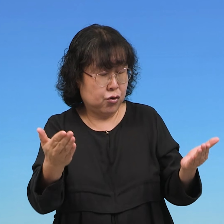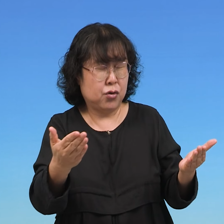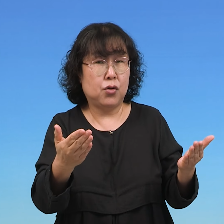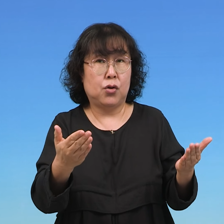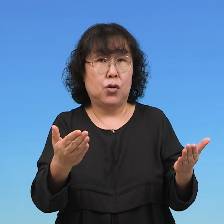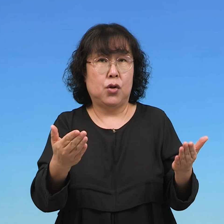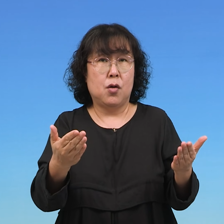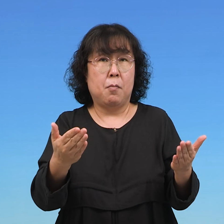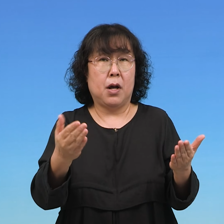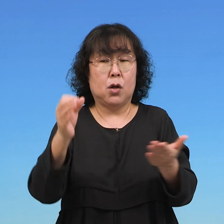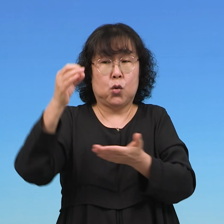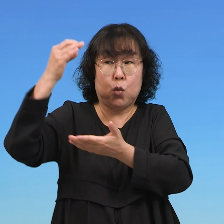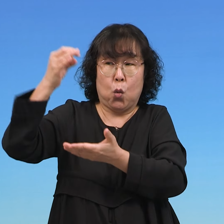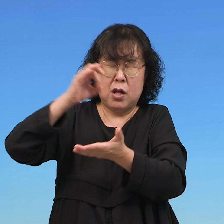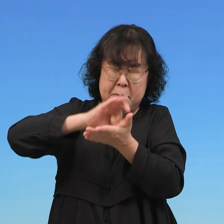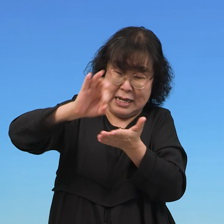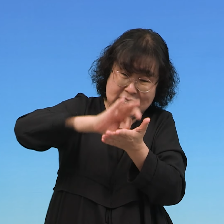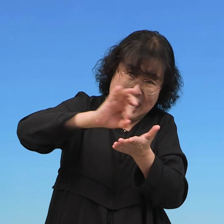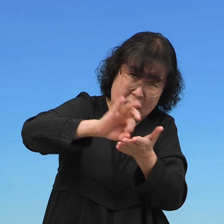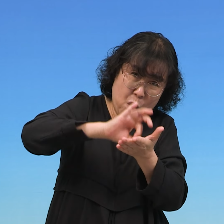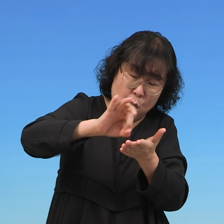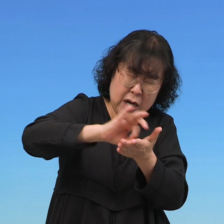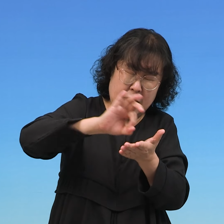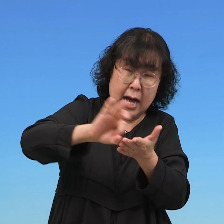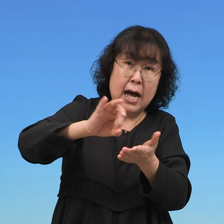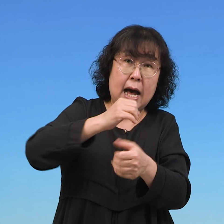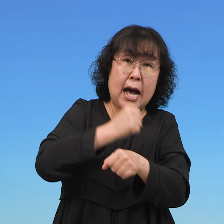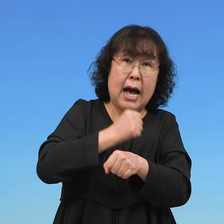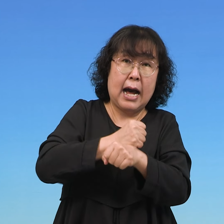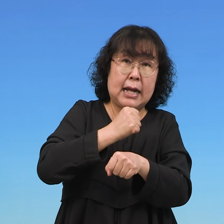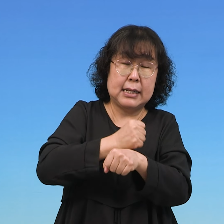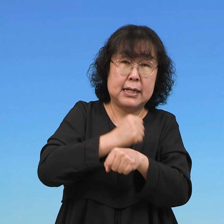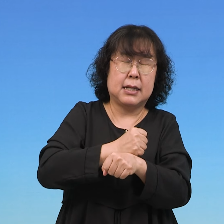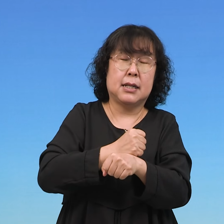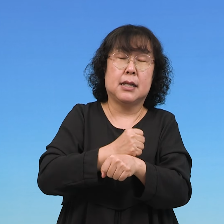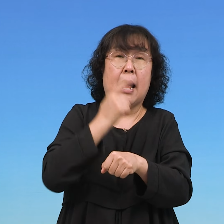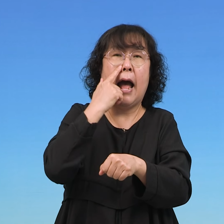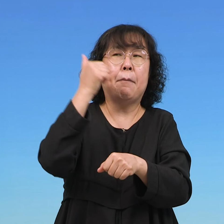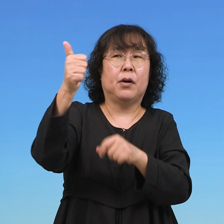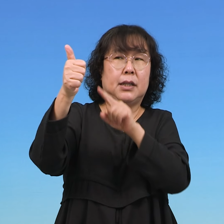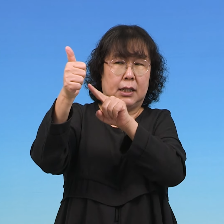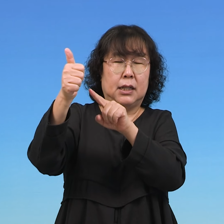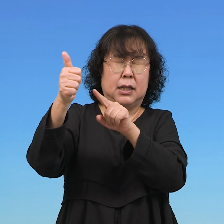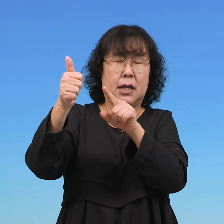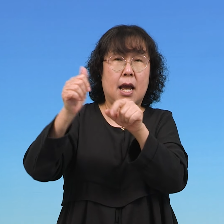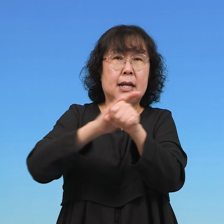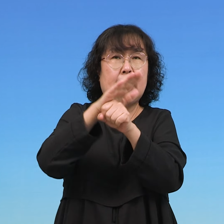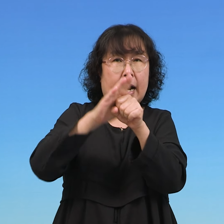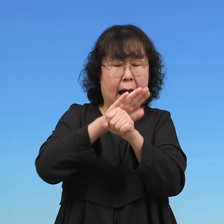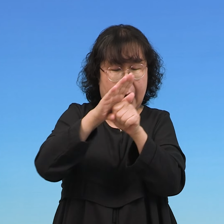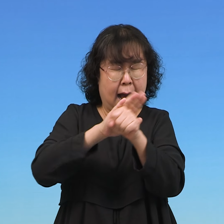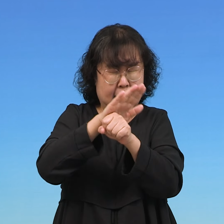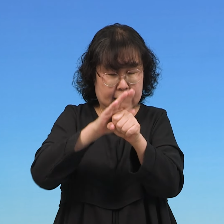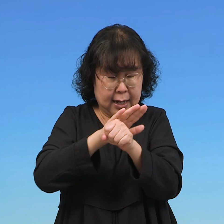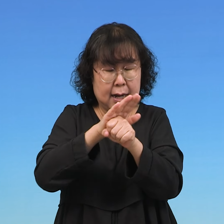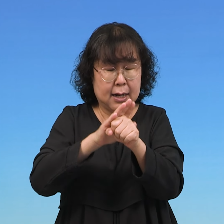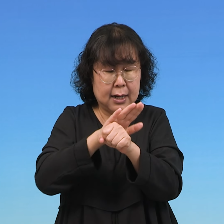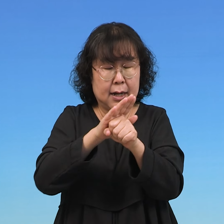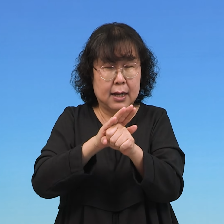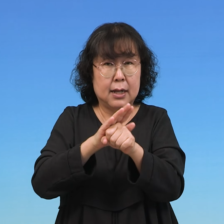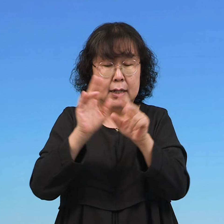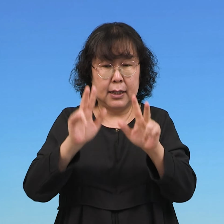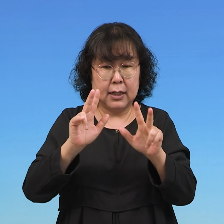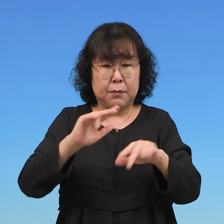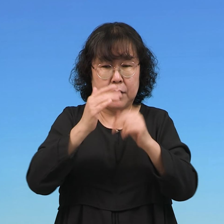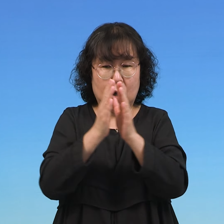모든 걸 다 낭비하고 무모할 정도로 씀씀이가 해픈 정도로 사랑을 베풀어 주시는